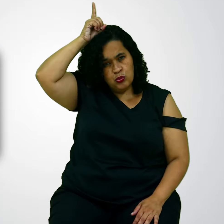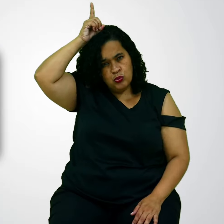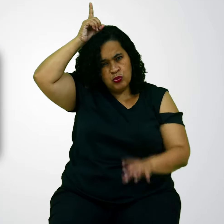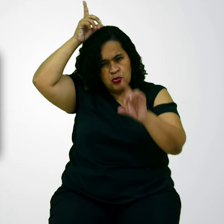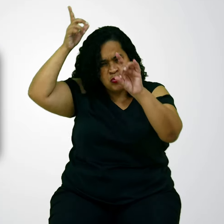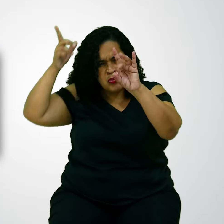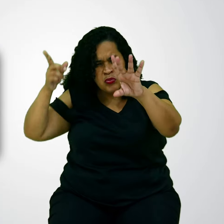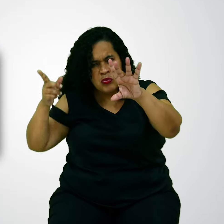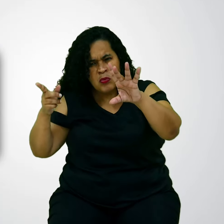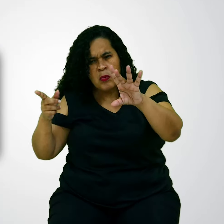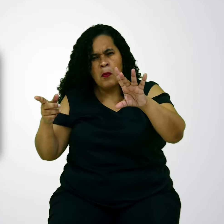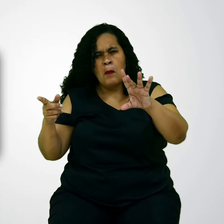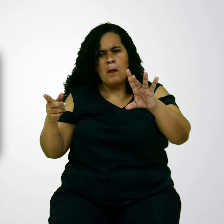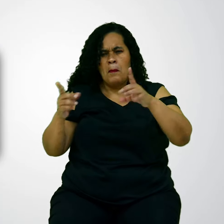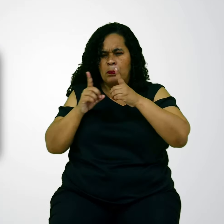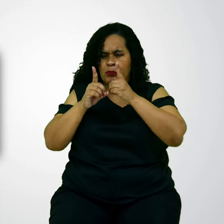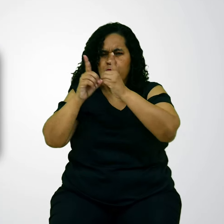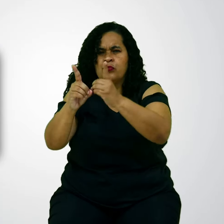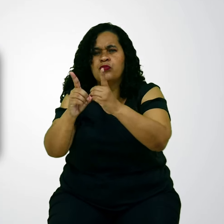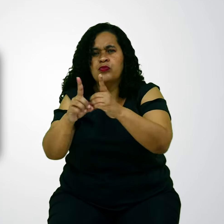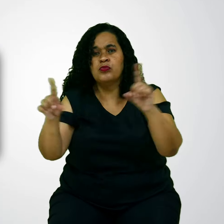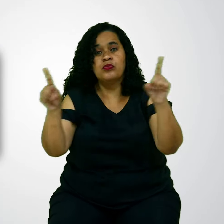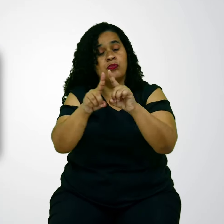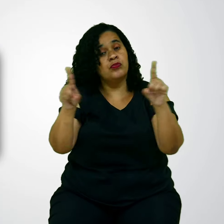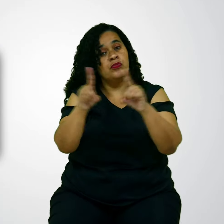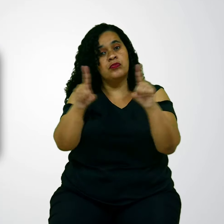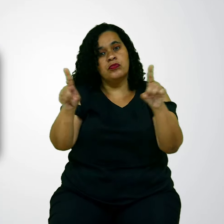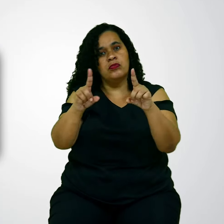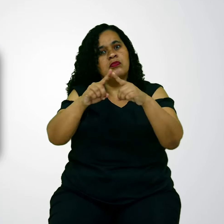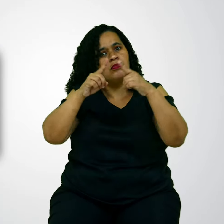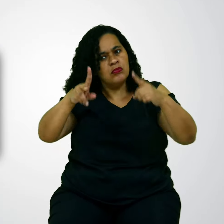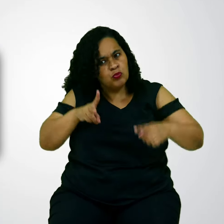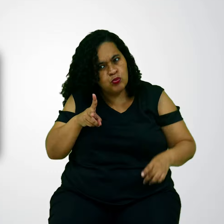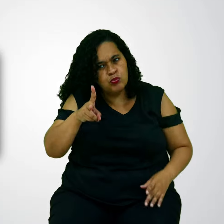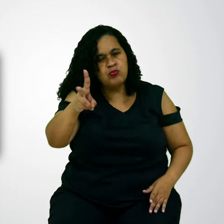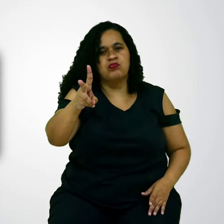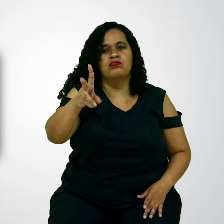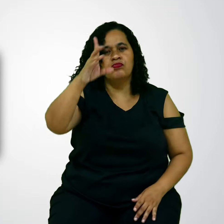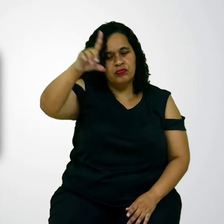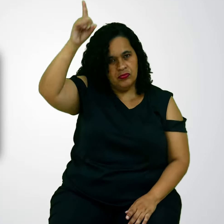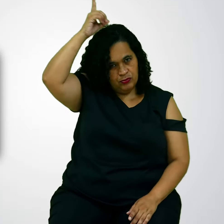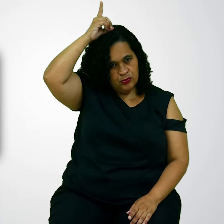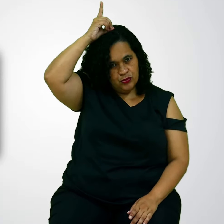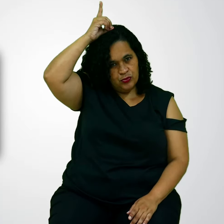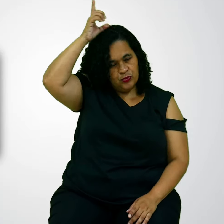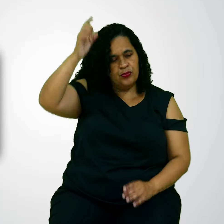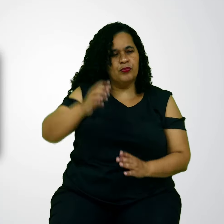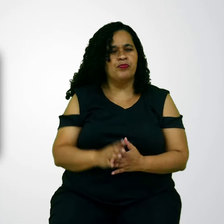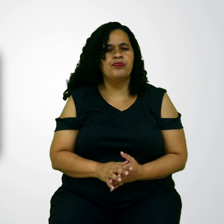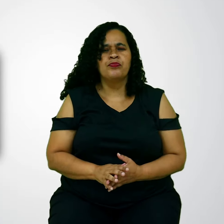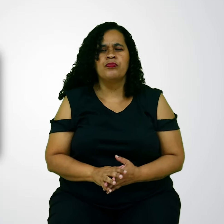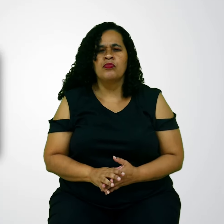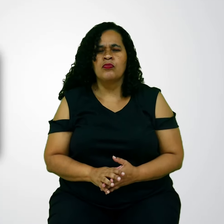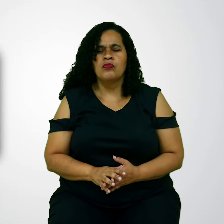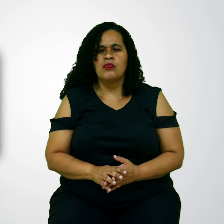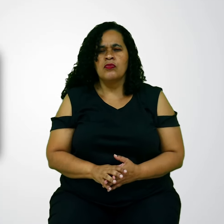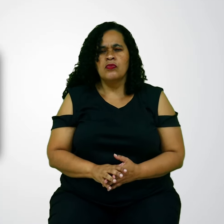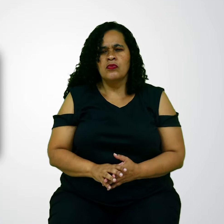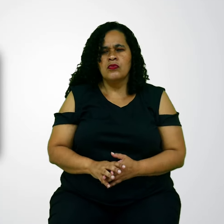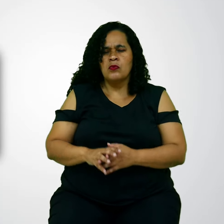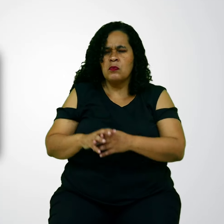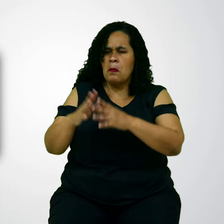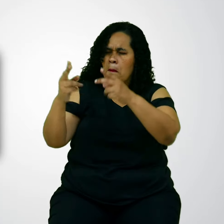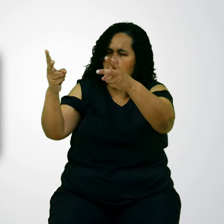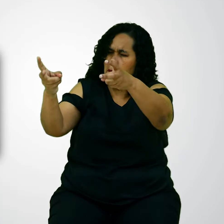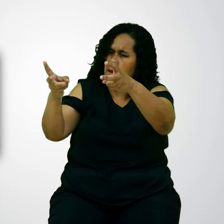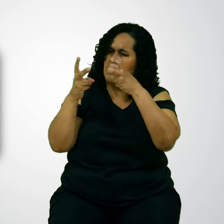estavam, havia continuidade dos dons. Então, ao olhar para a história da promessa, a gente viu, essa igreja ela é